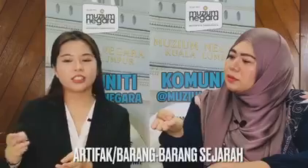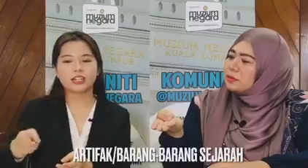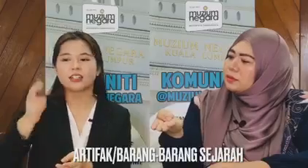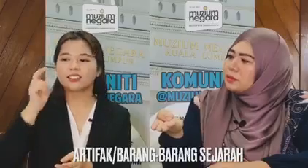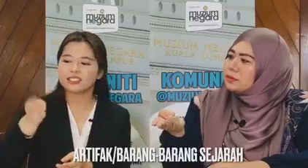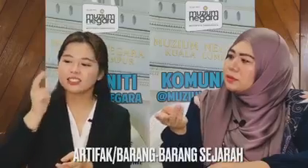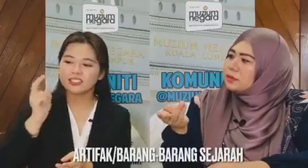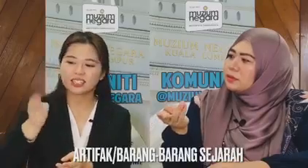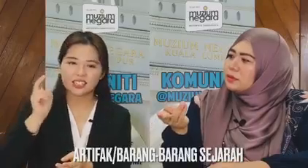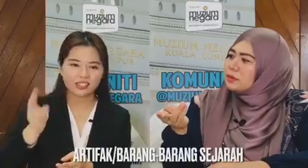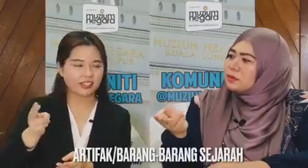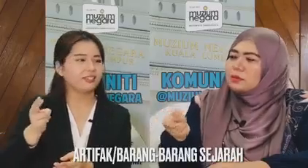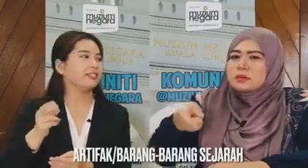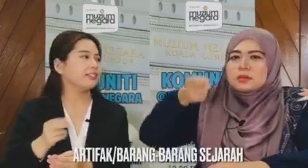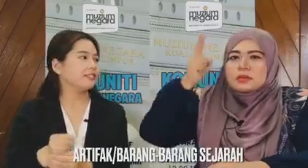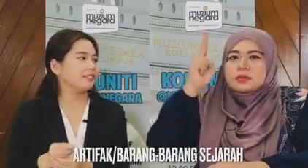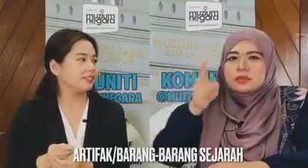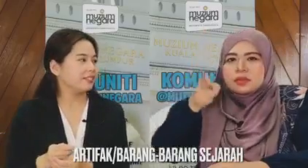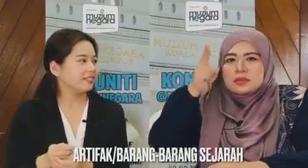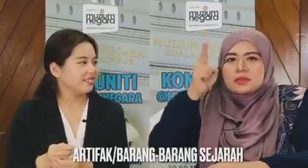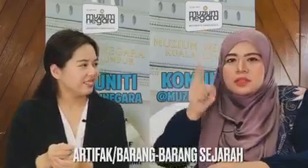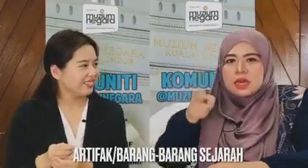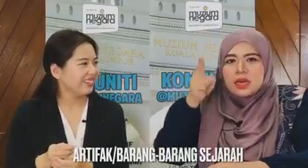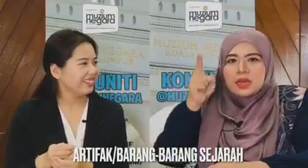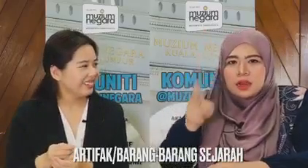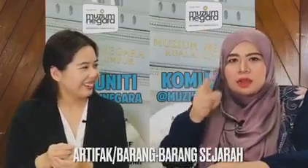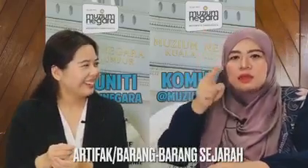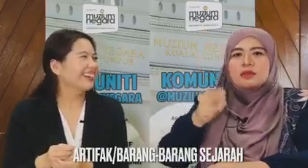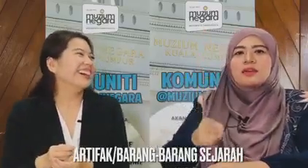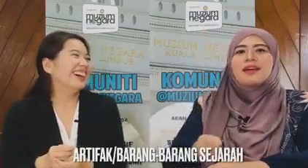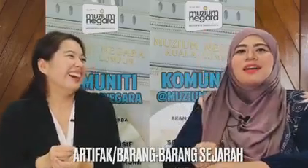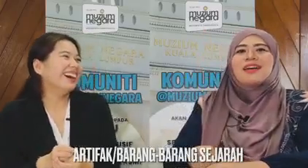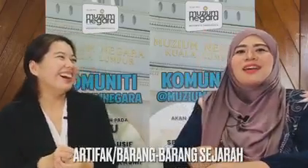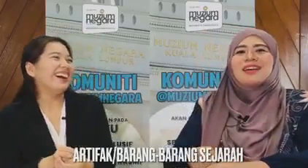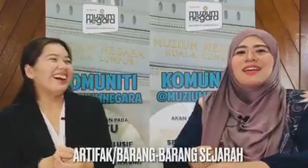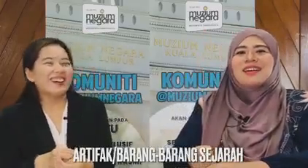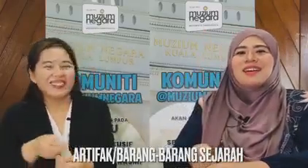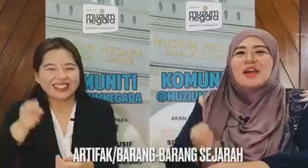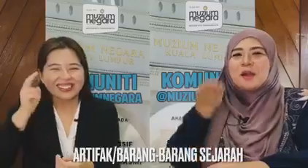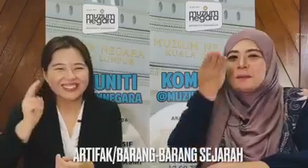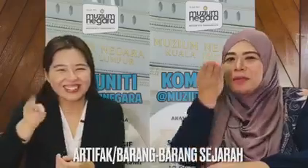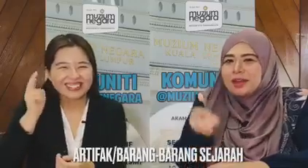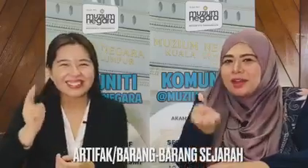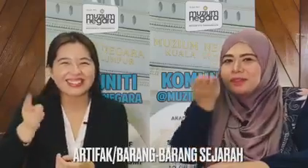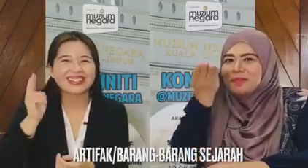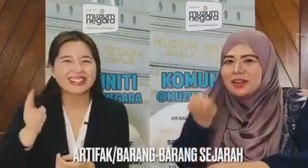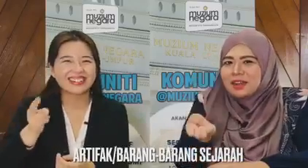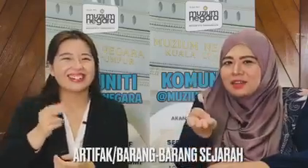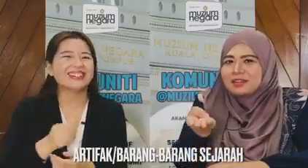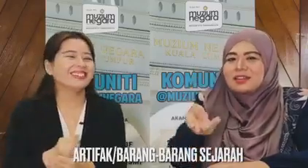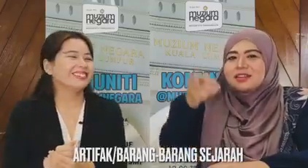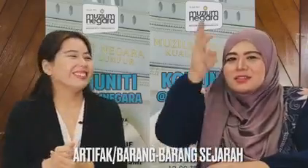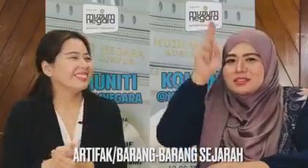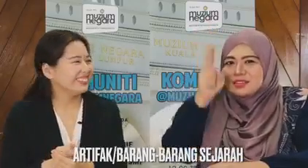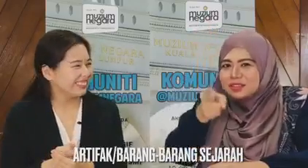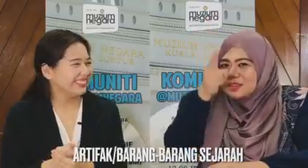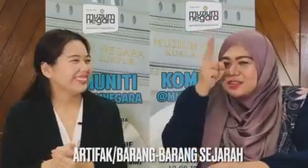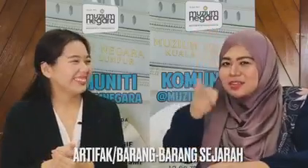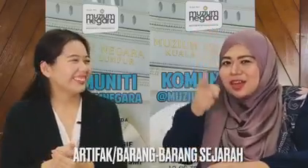Sejarah. Sejarah. Sejarah. Mantap. So, barang-barang.